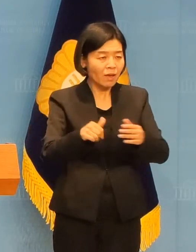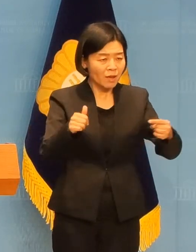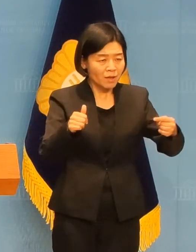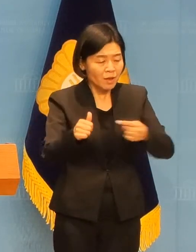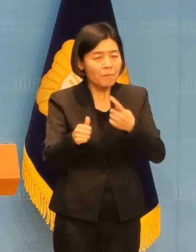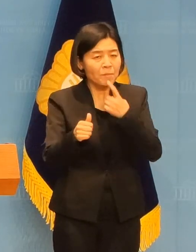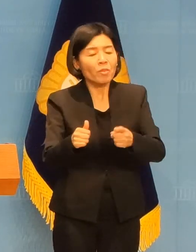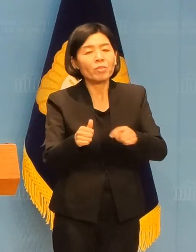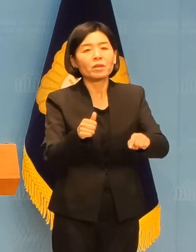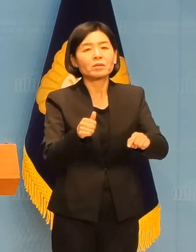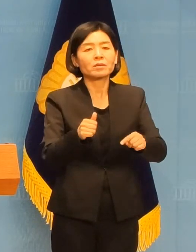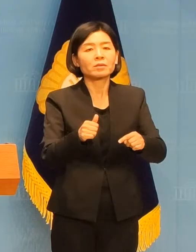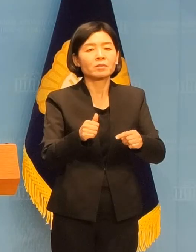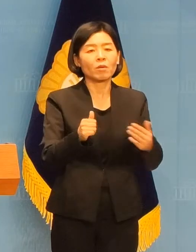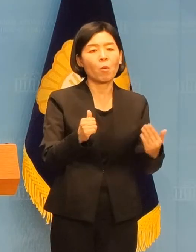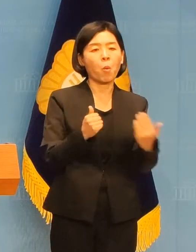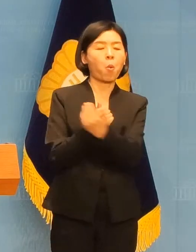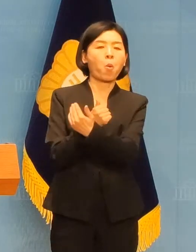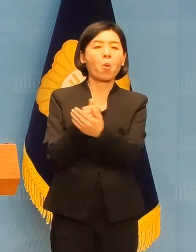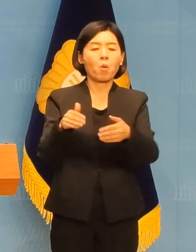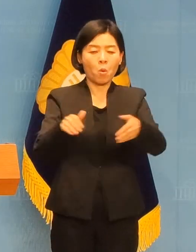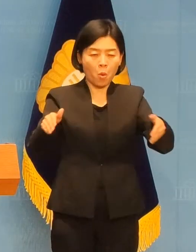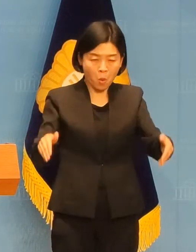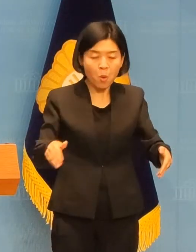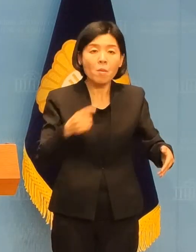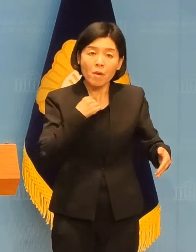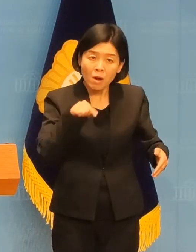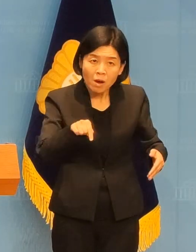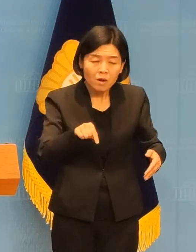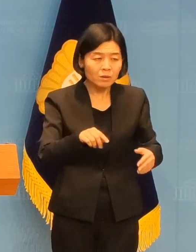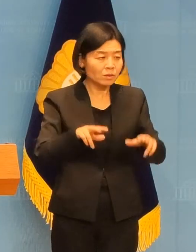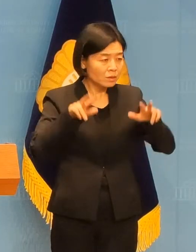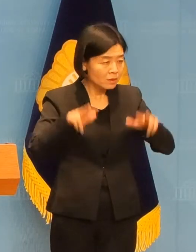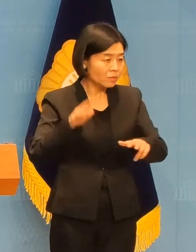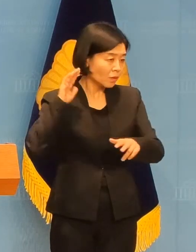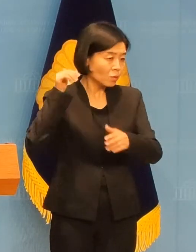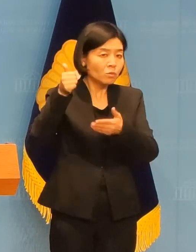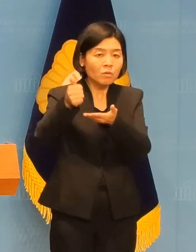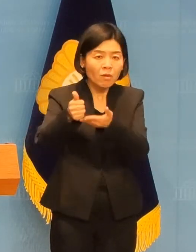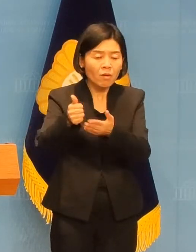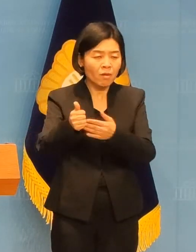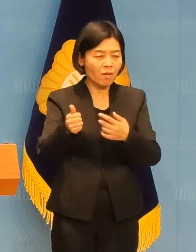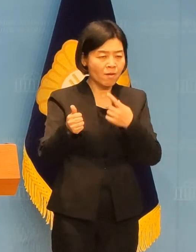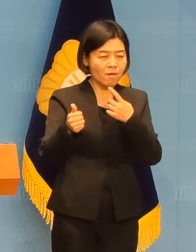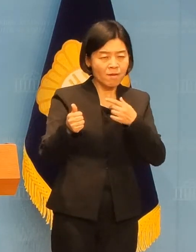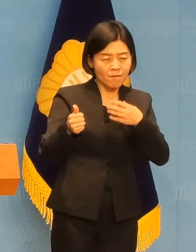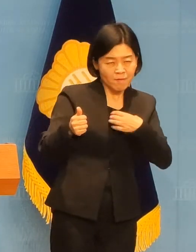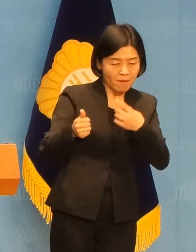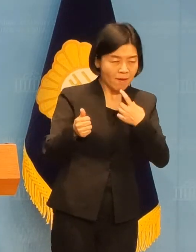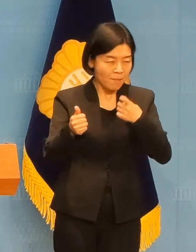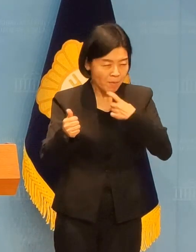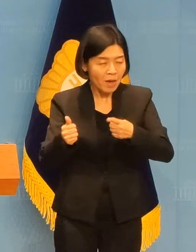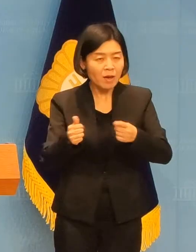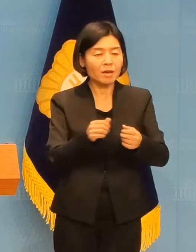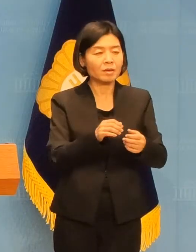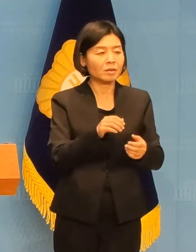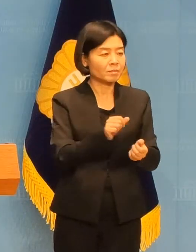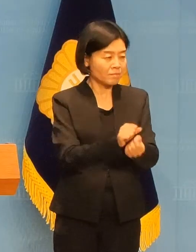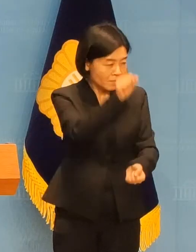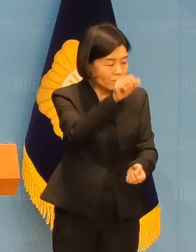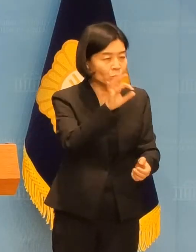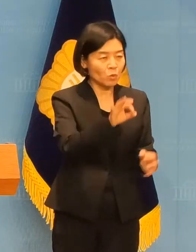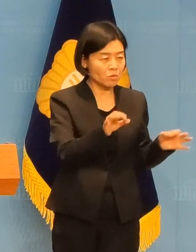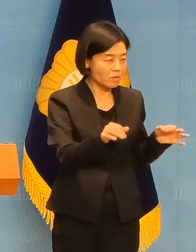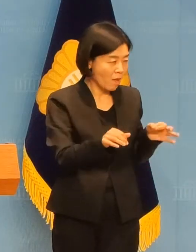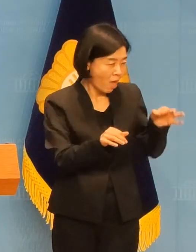이루어졌음을 고려할 때 현직 대통령에 대한 노골적인 위협과 현상금 거론은 결코 풍자로